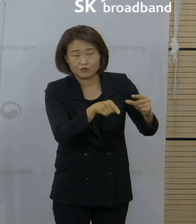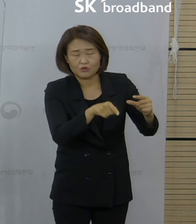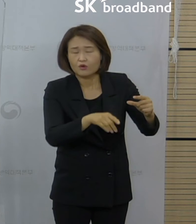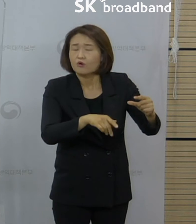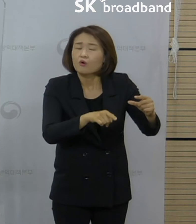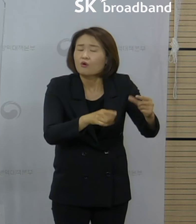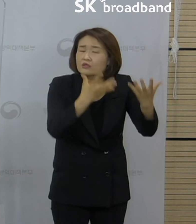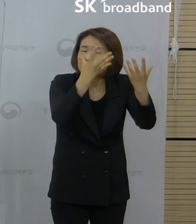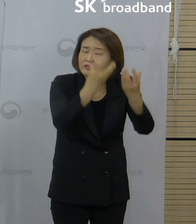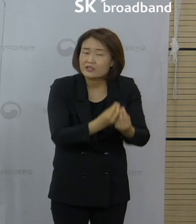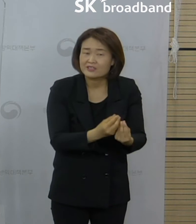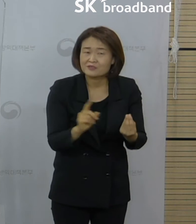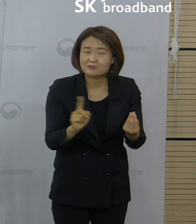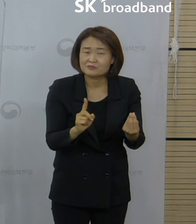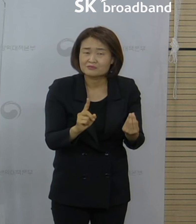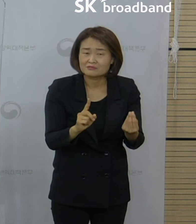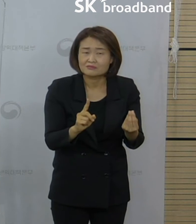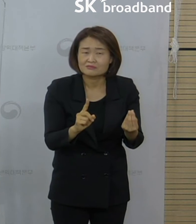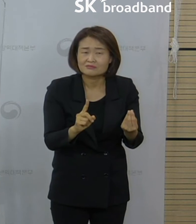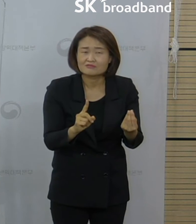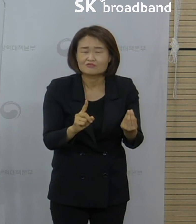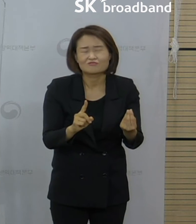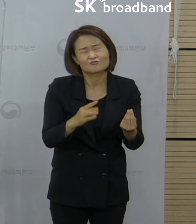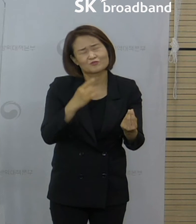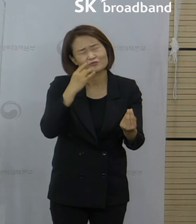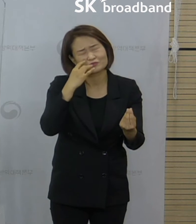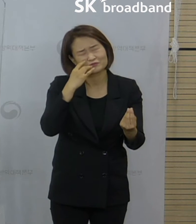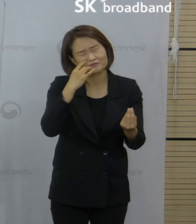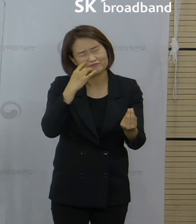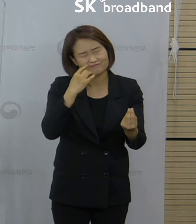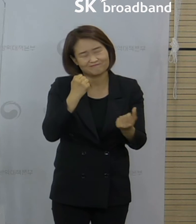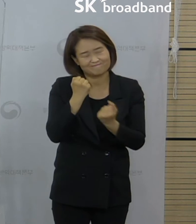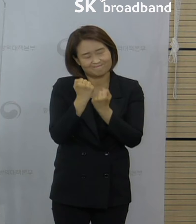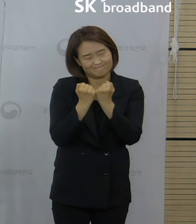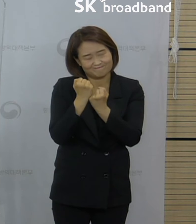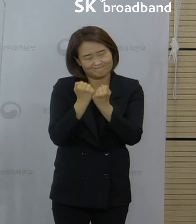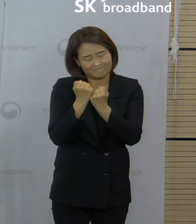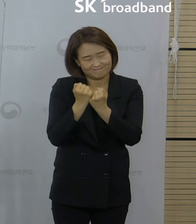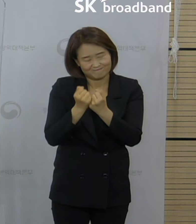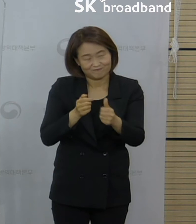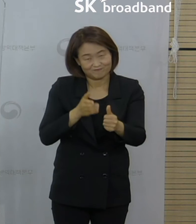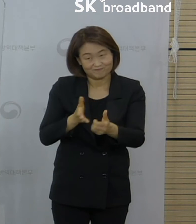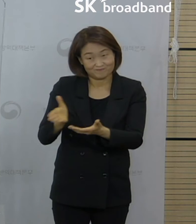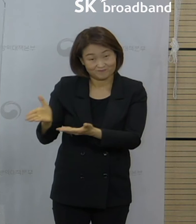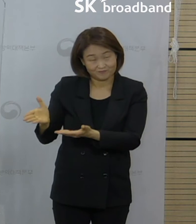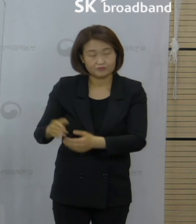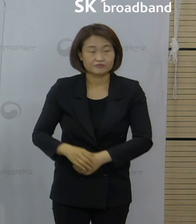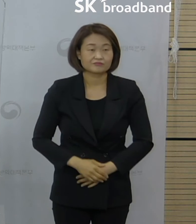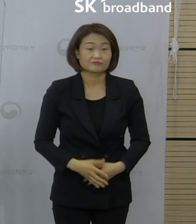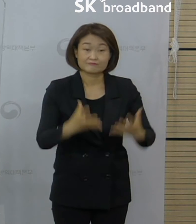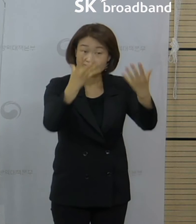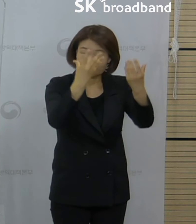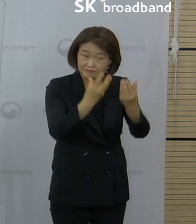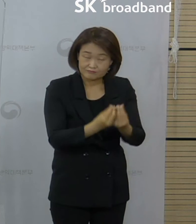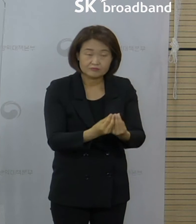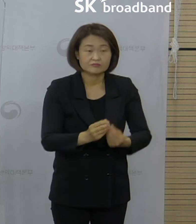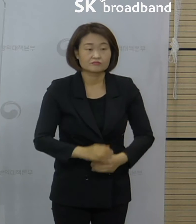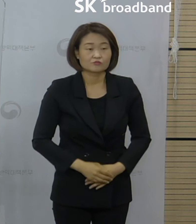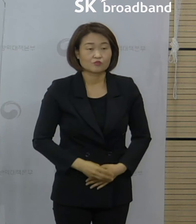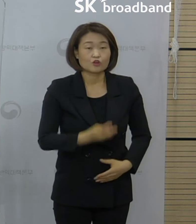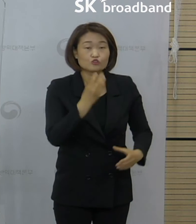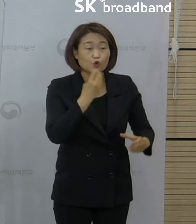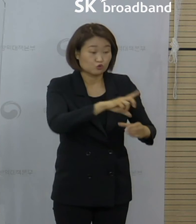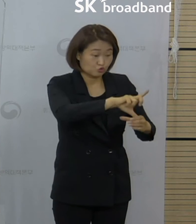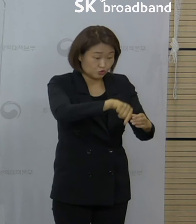어떤 사례가 이에 해당하는지 예시를 들어서 설명 좀 해달라는 질문입니다. 예를 들면은 수도권의